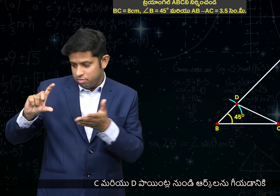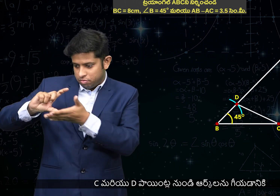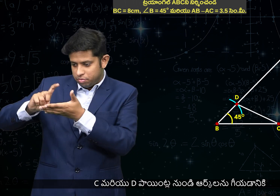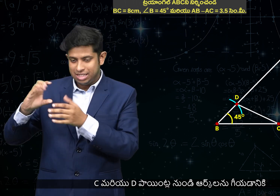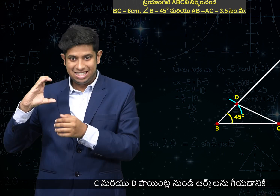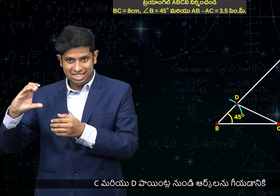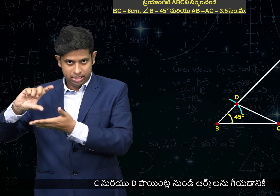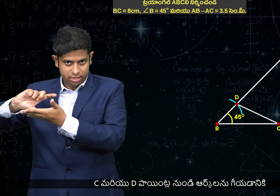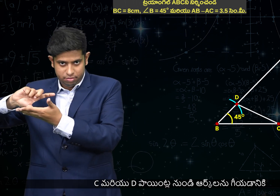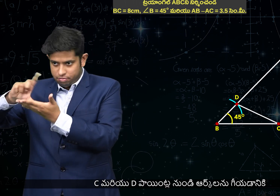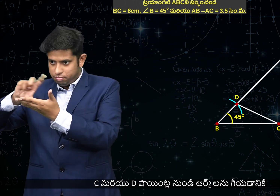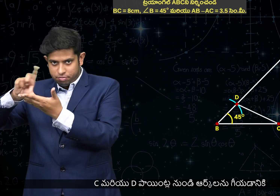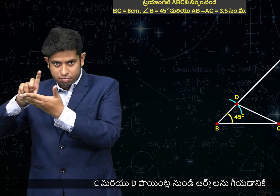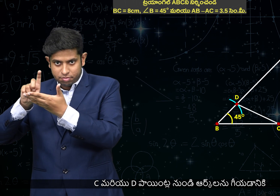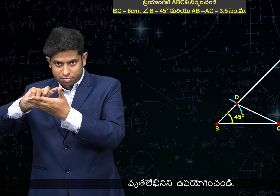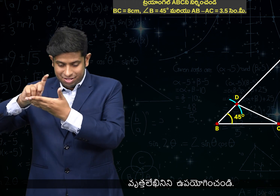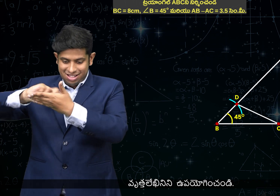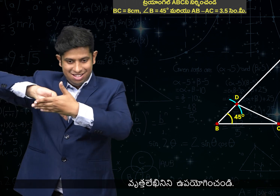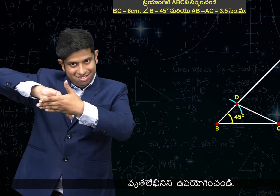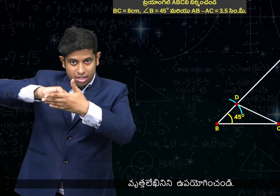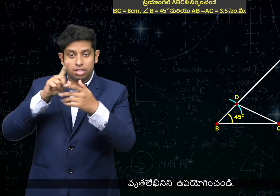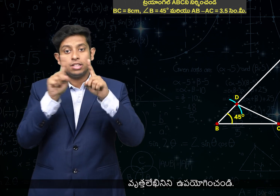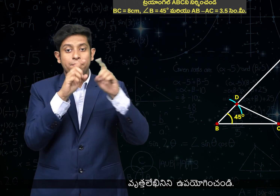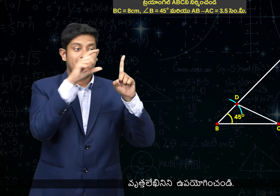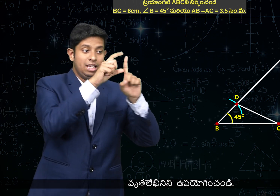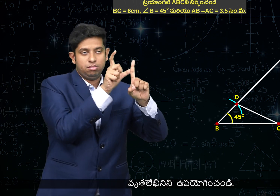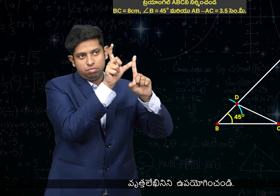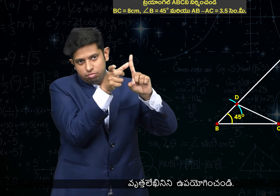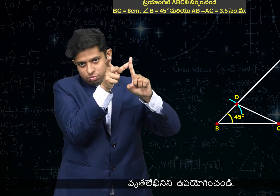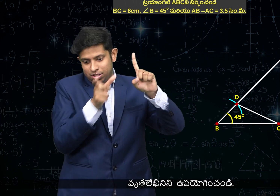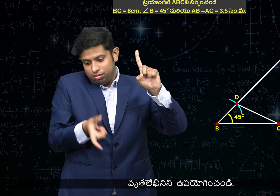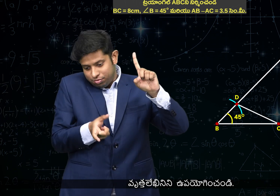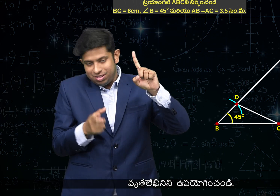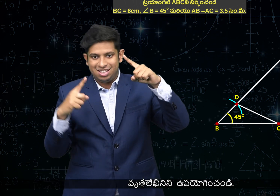నుండి ఆర్క్లను గీయడానికి వృత్తలేఖినిని ఉపయోగించండి.